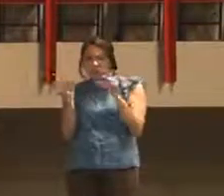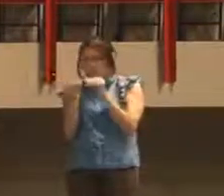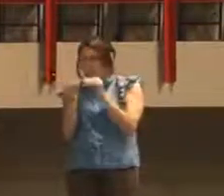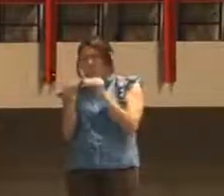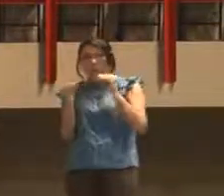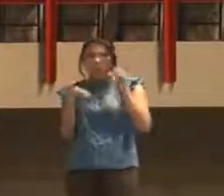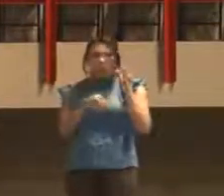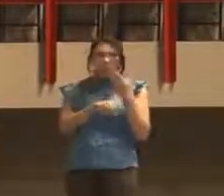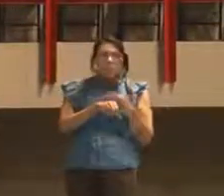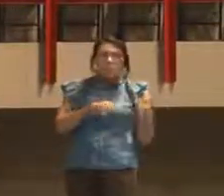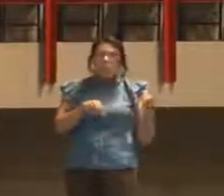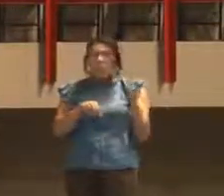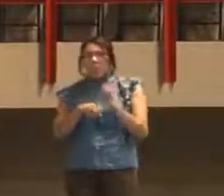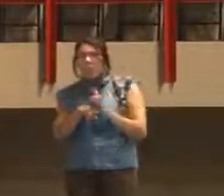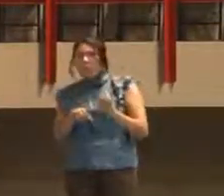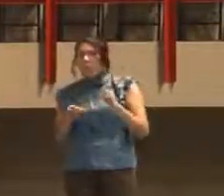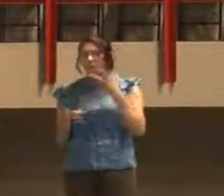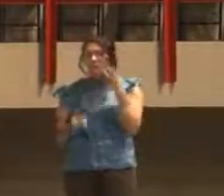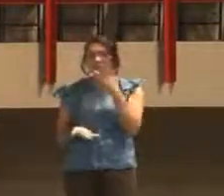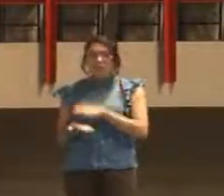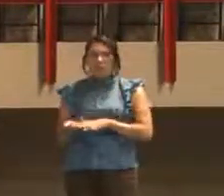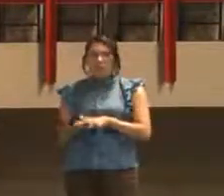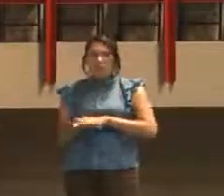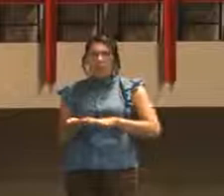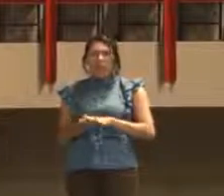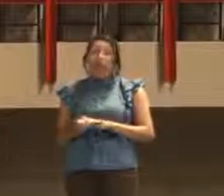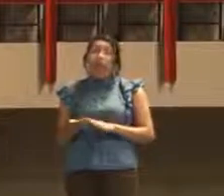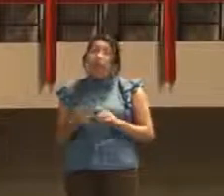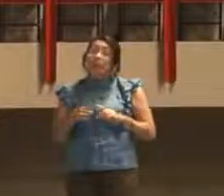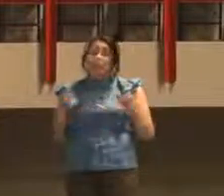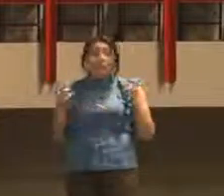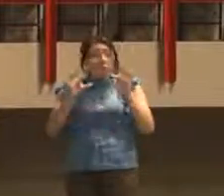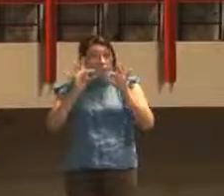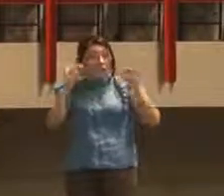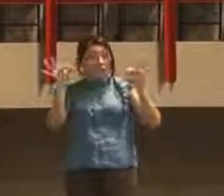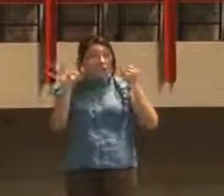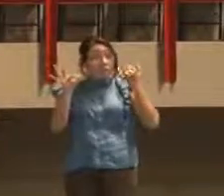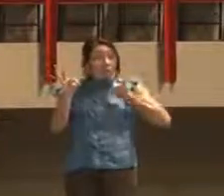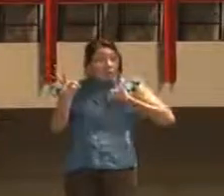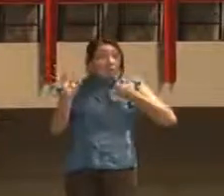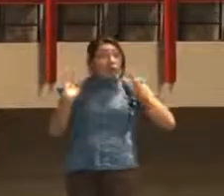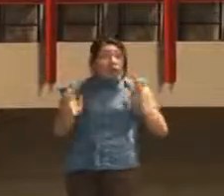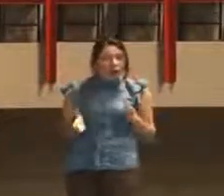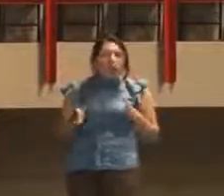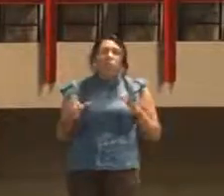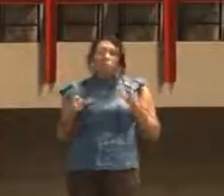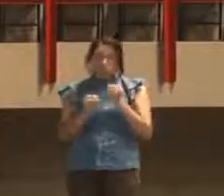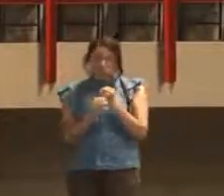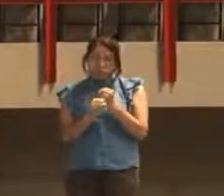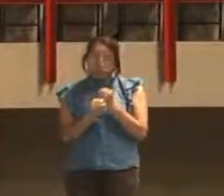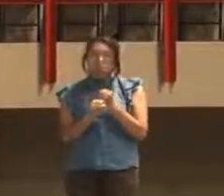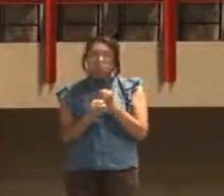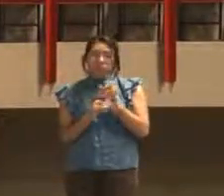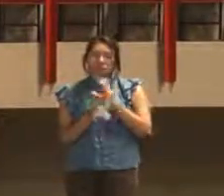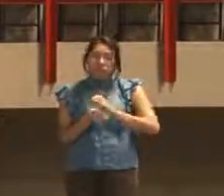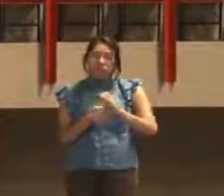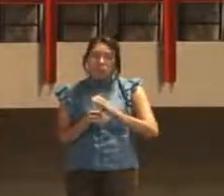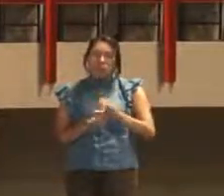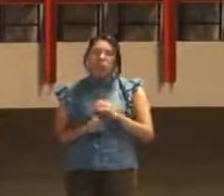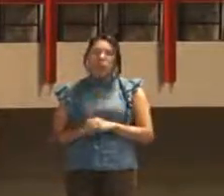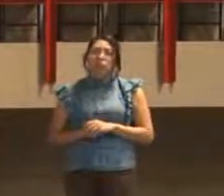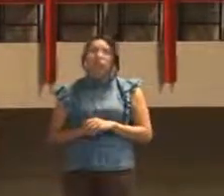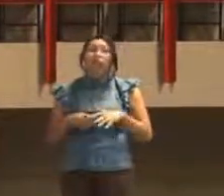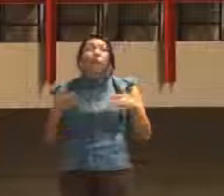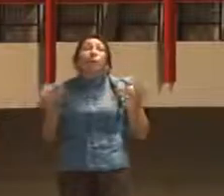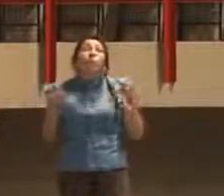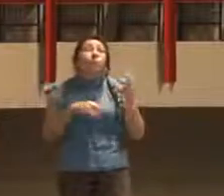com o preto. Eu até concordo com o seguinte, e se o enunciado dissesse, não era para contar o cinza? Era. Mas aí se você contasse o cinza, você ia pensar assim, e o cinza com